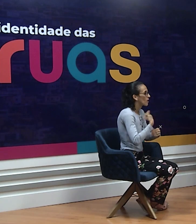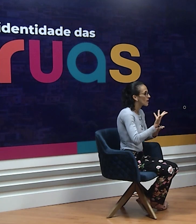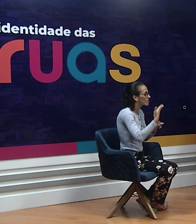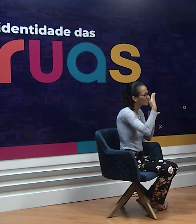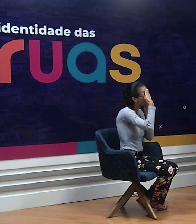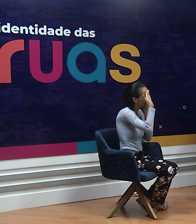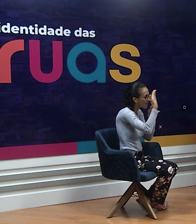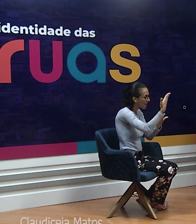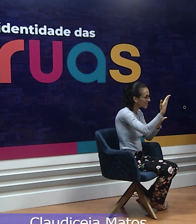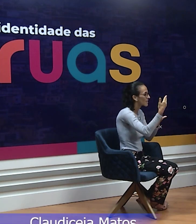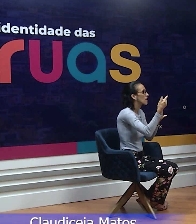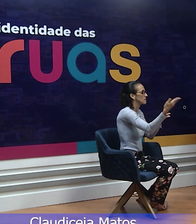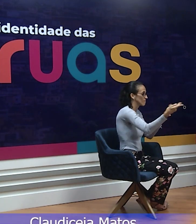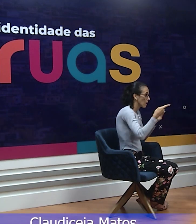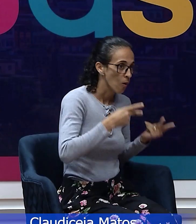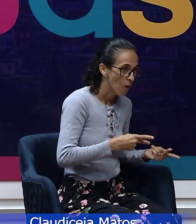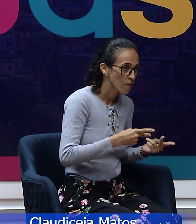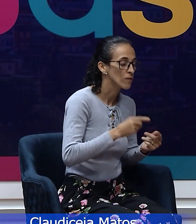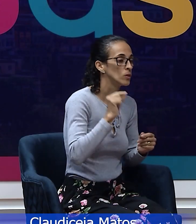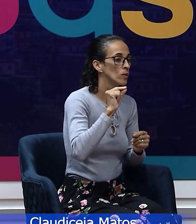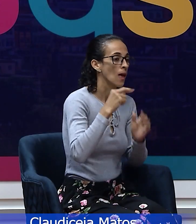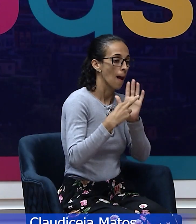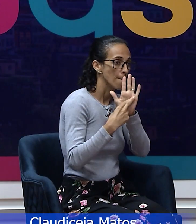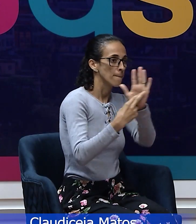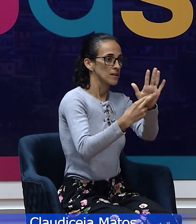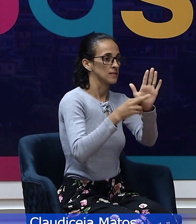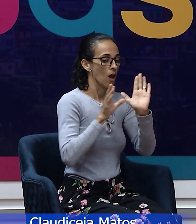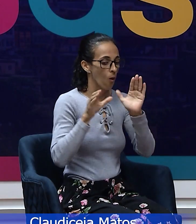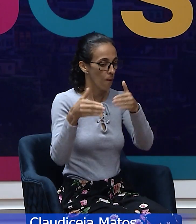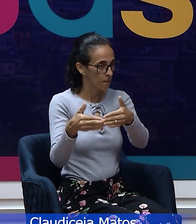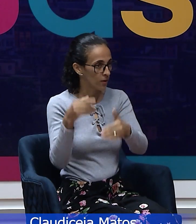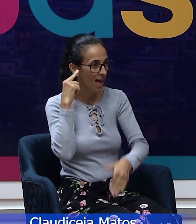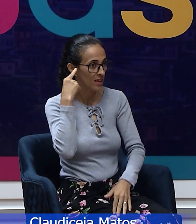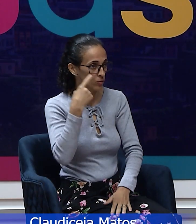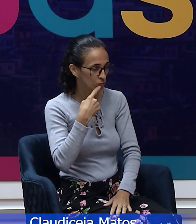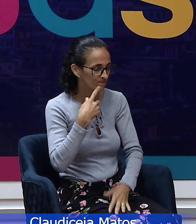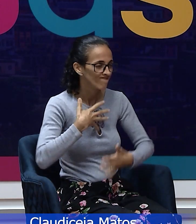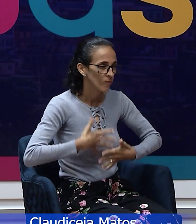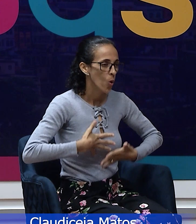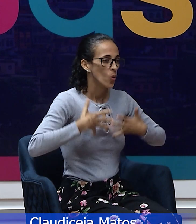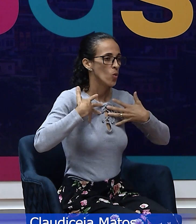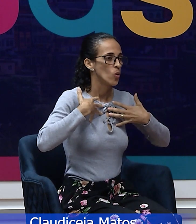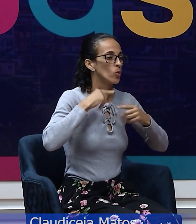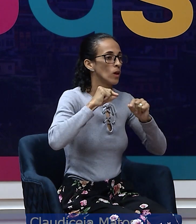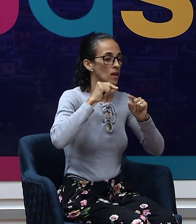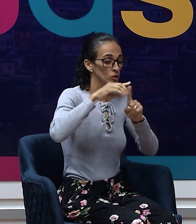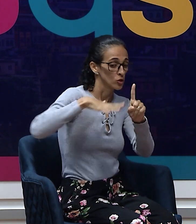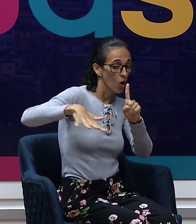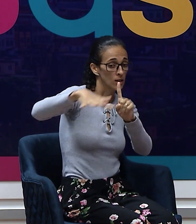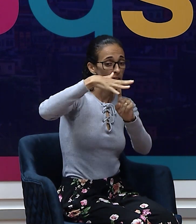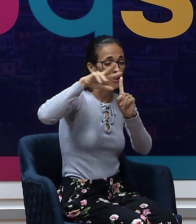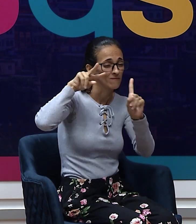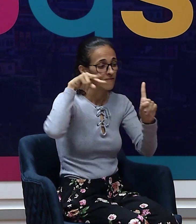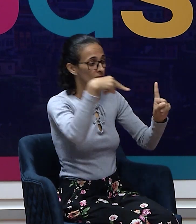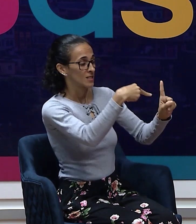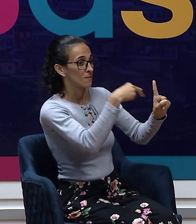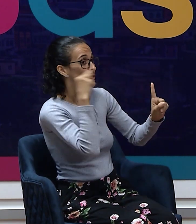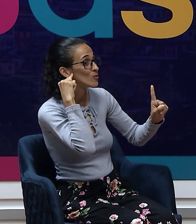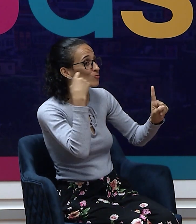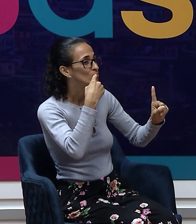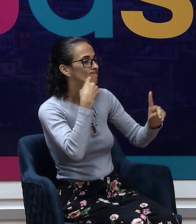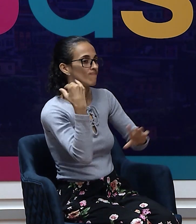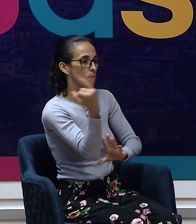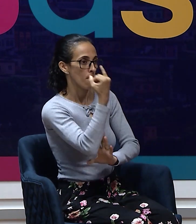Boa noite, eu gostaria de agradecer pelo convite, por estar representando a comunidade surda. Eu tenho muito